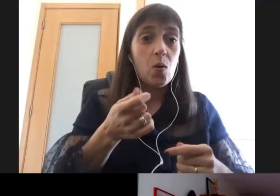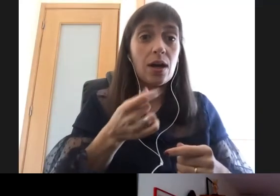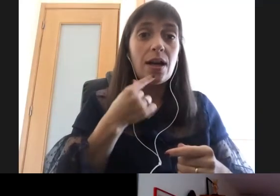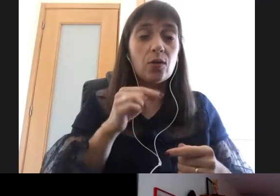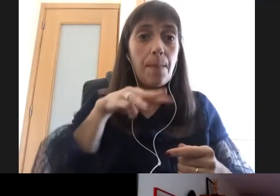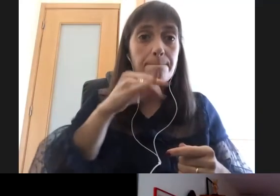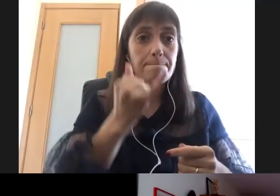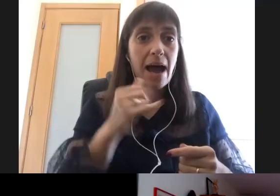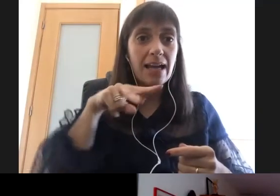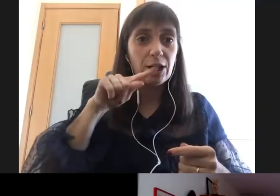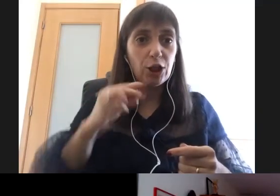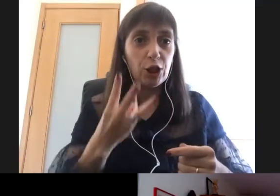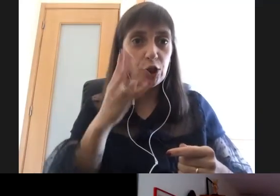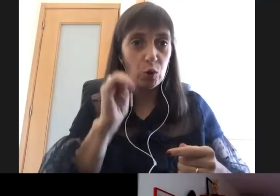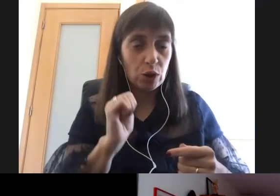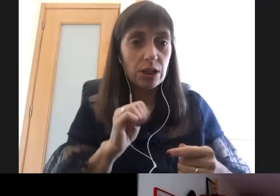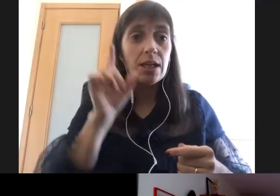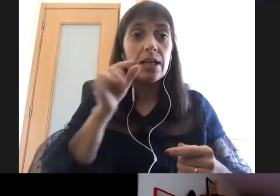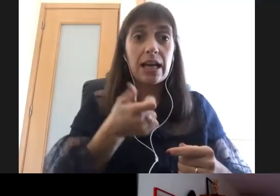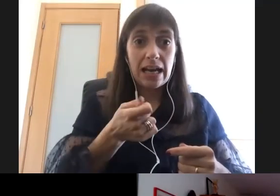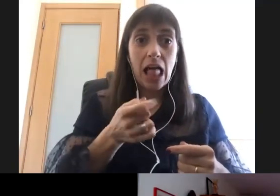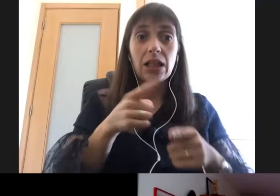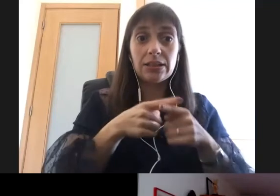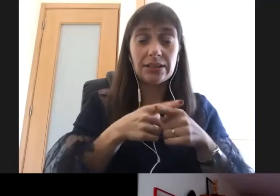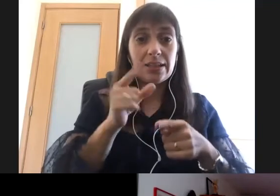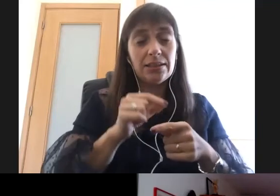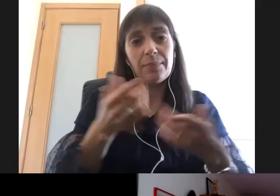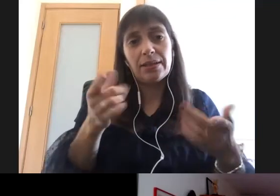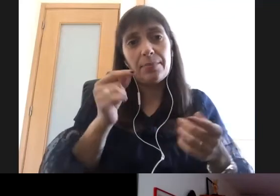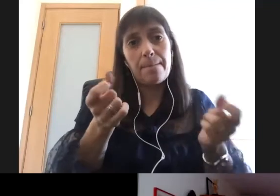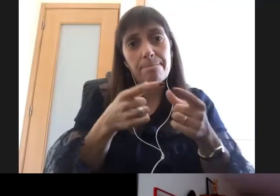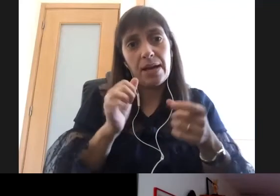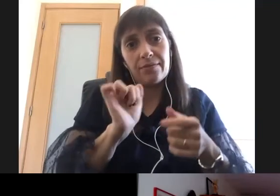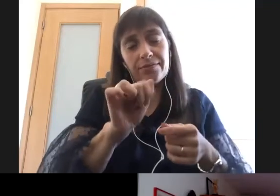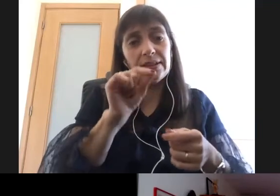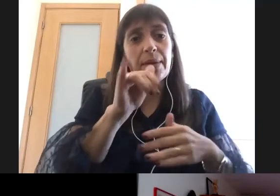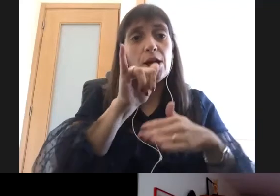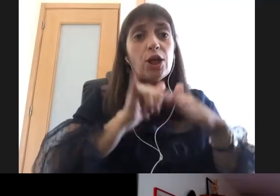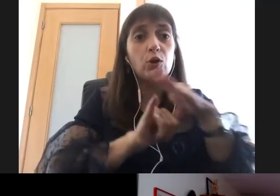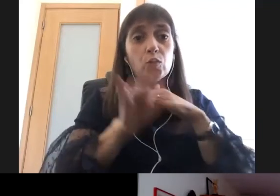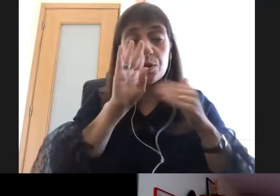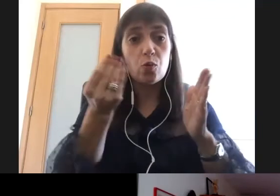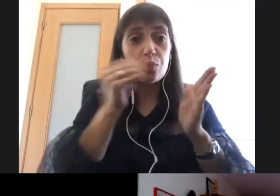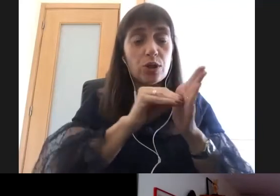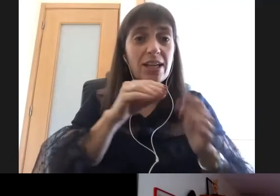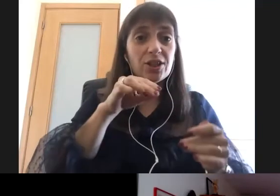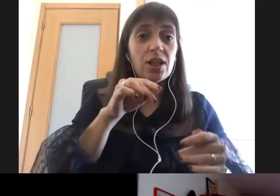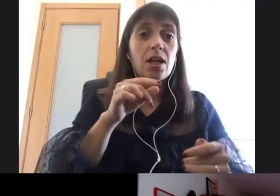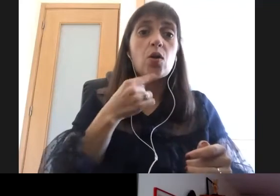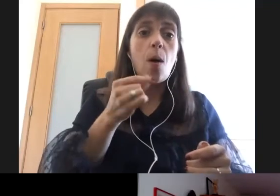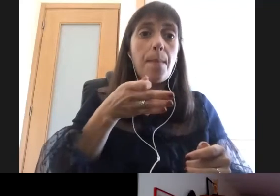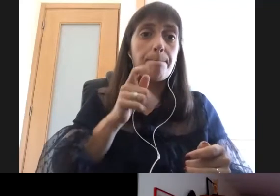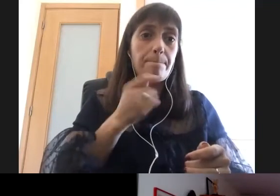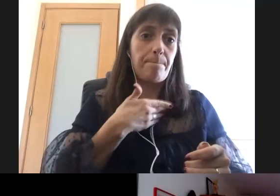que um canal muito interessante, além do próprio meio no YouTube, basta digitar Pedro Doria. Também é um bom professor de história.